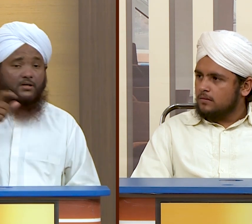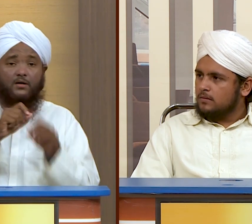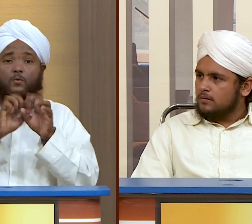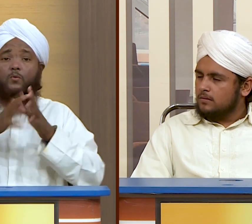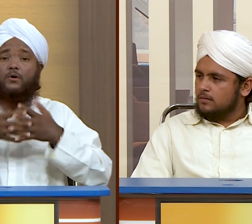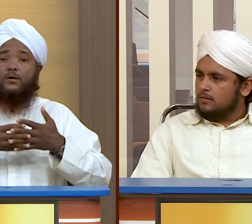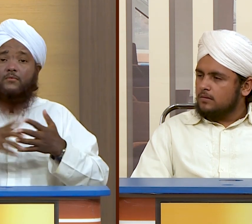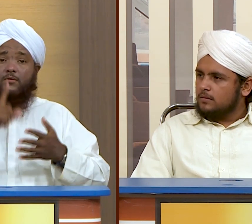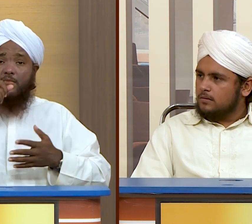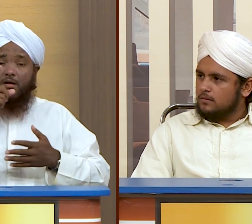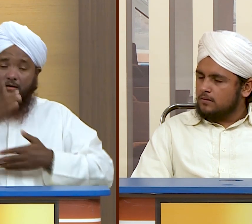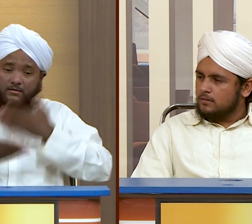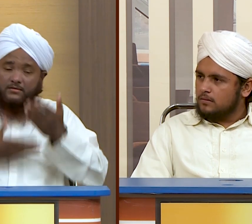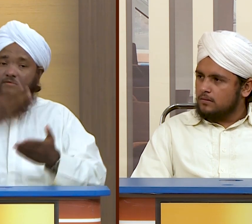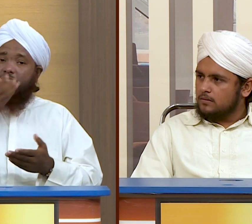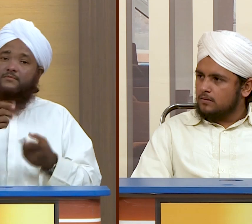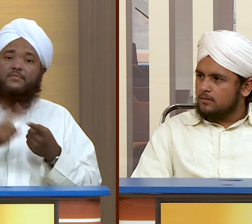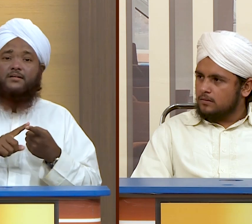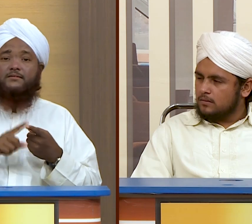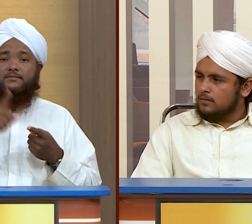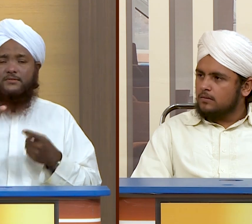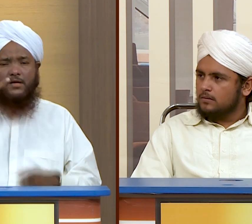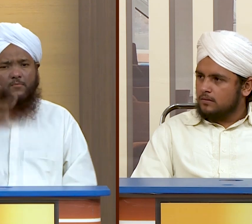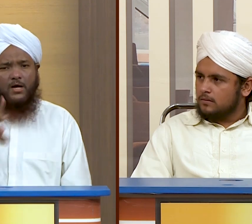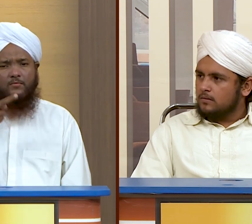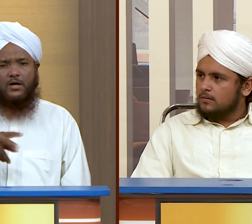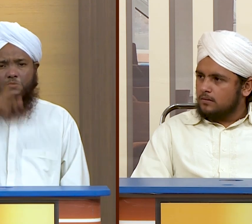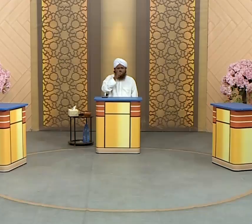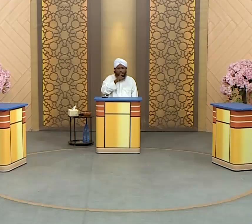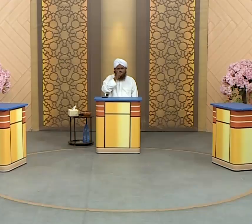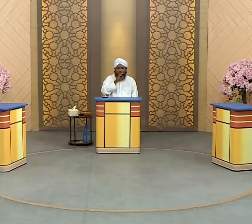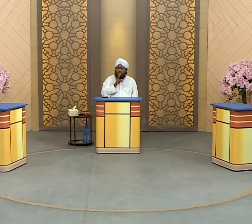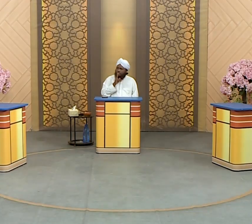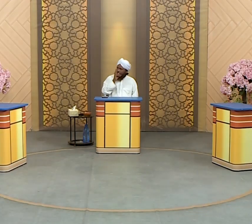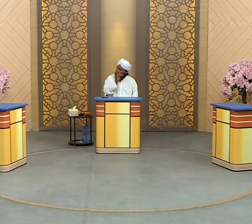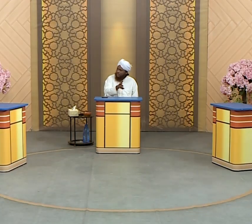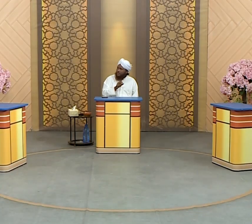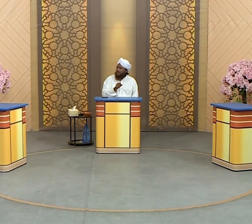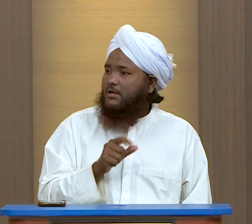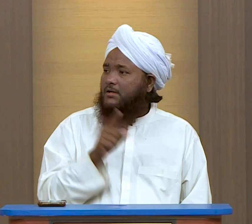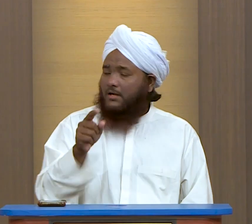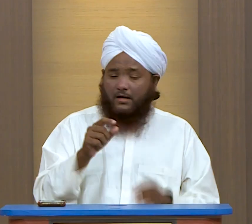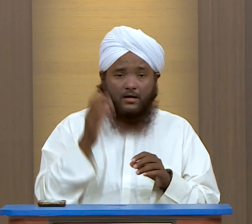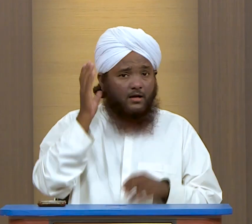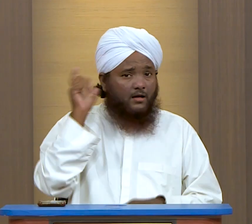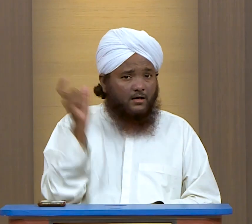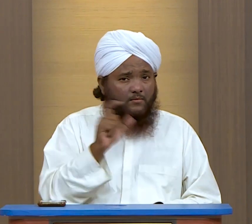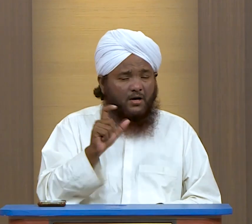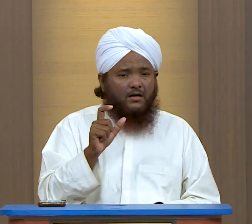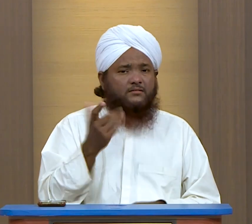کیسی مذمت بیان فرمائی گئی ہے۔ بار بار جھوٹ بولنا ایمان کی کمزوری پر دلالت کرتا ہے اور جھوٹے شخص کے باطنی بگاڑ